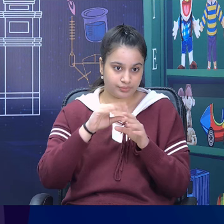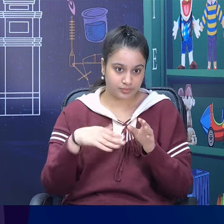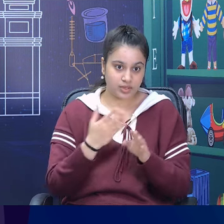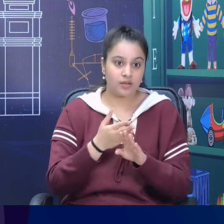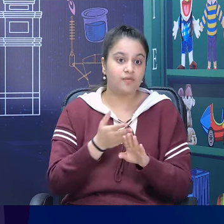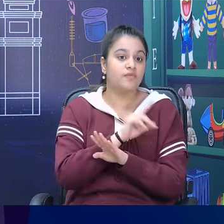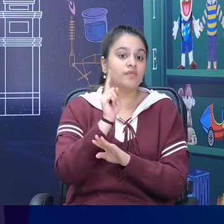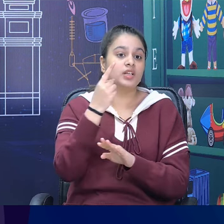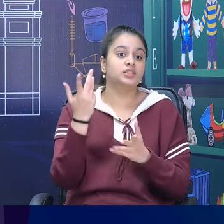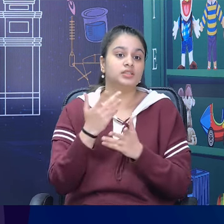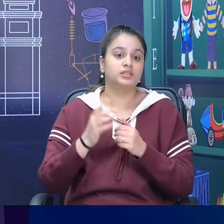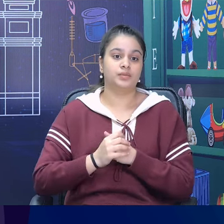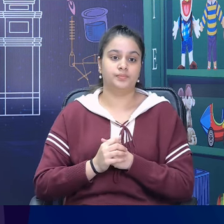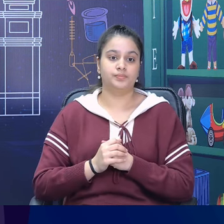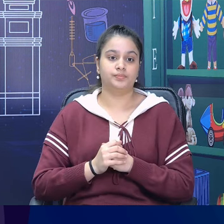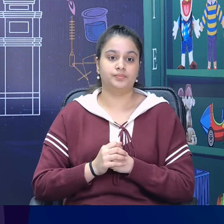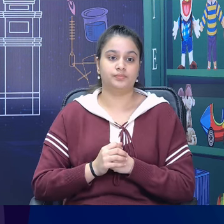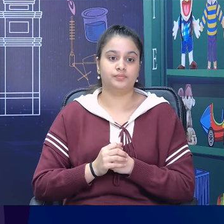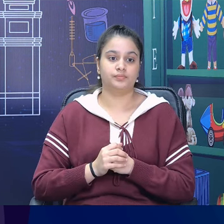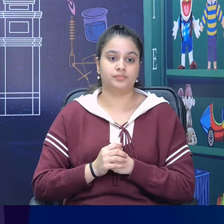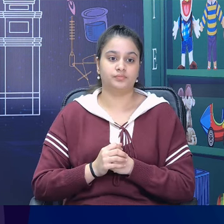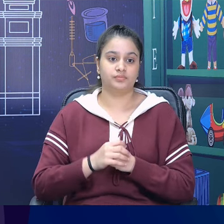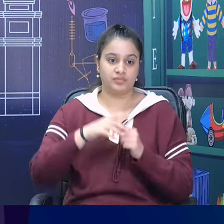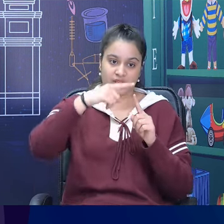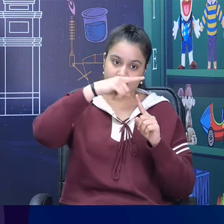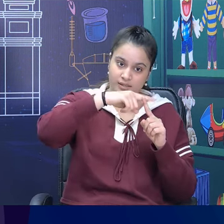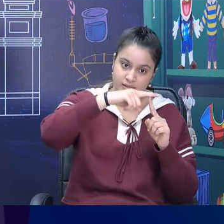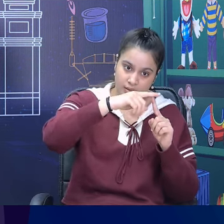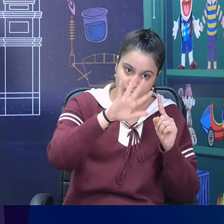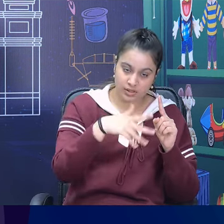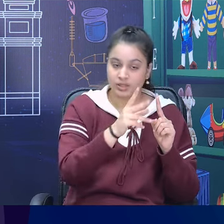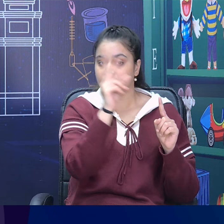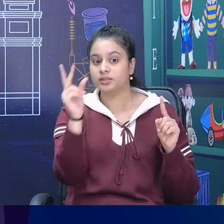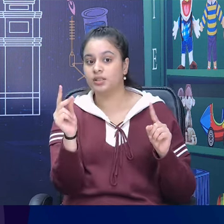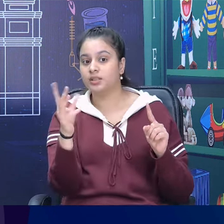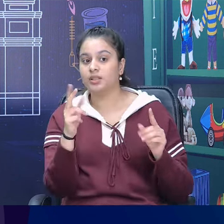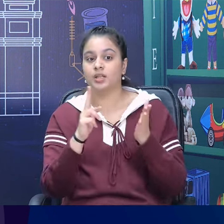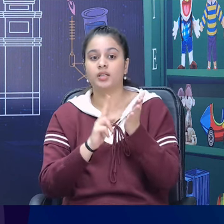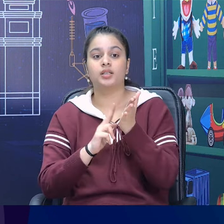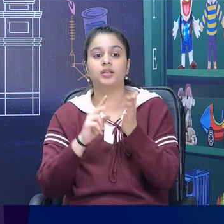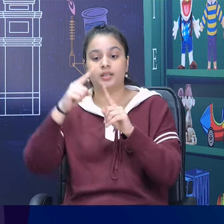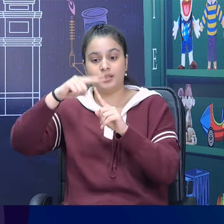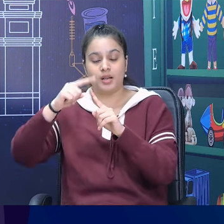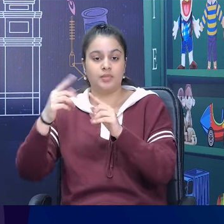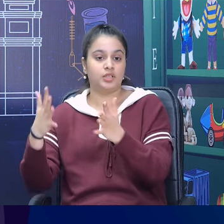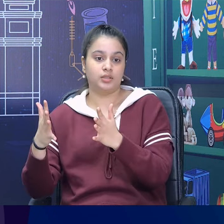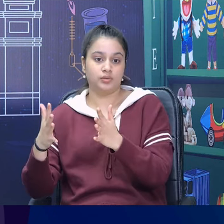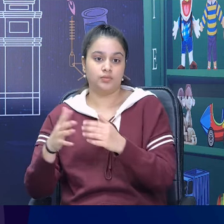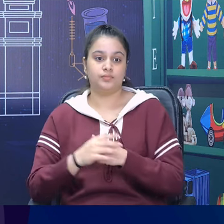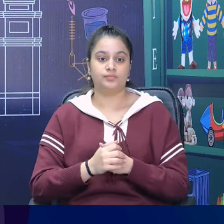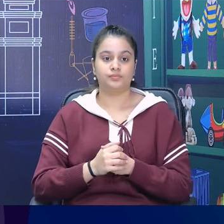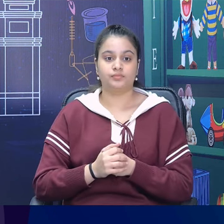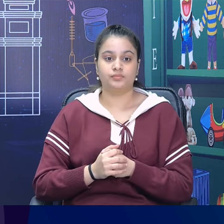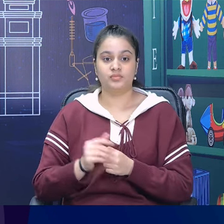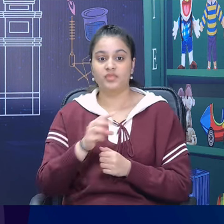पढ़ा वो था टर्मिनेटिंग डेसिमल्स वाला और दूसरा था ट नॉन टर्मिनेटिंग एंड रिपीटिंग डेसीमल अब जो